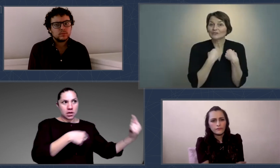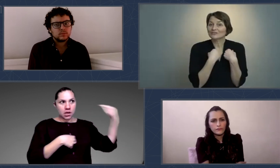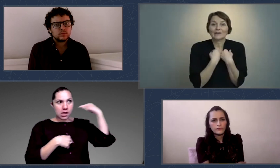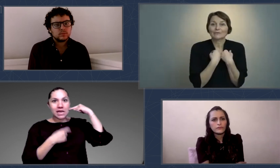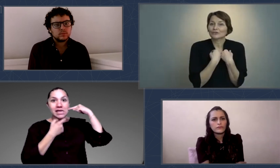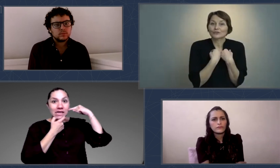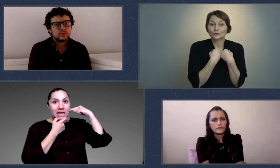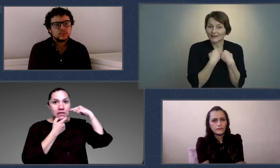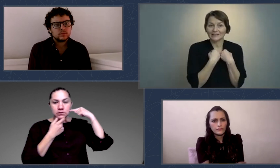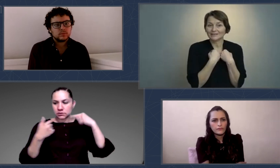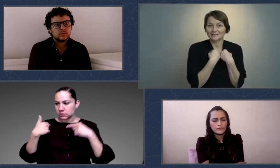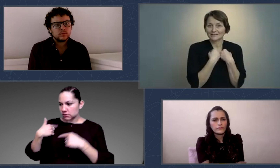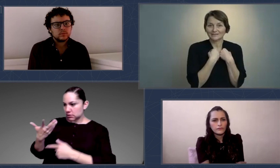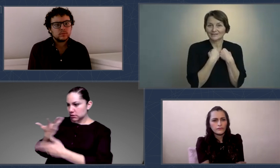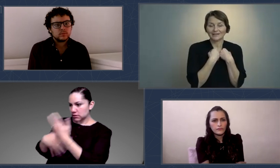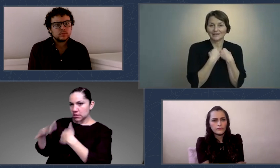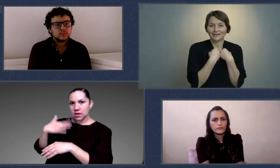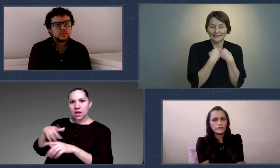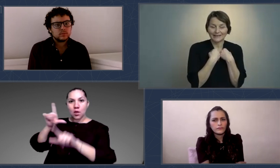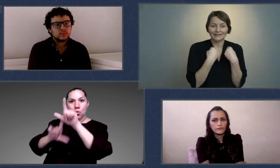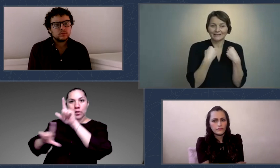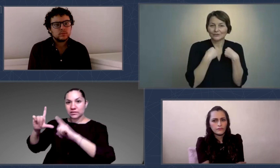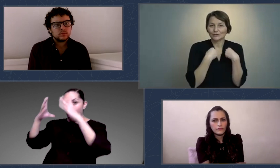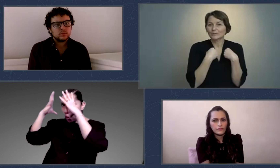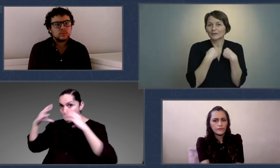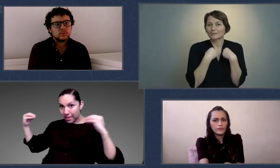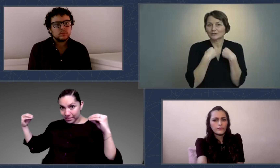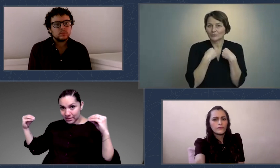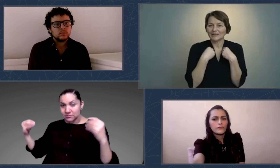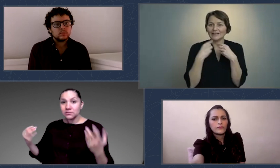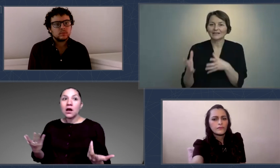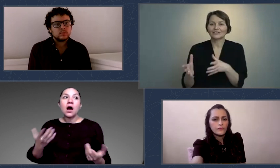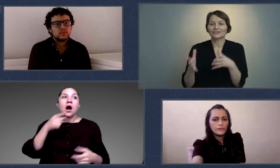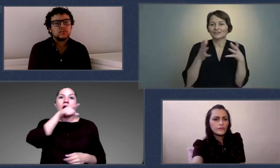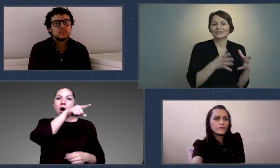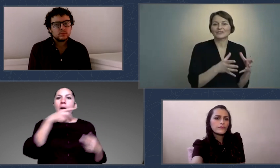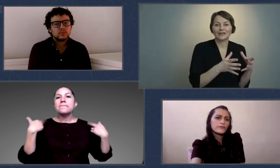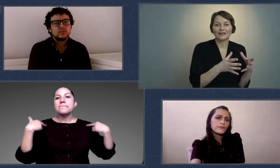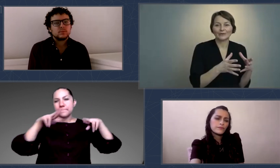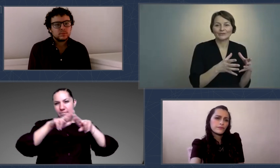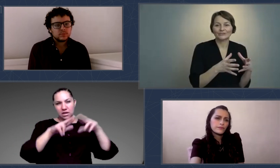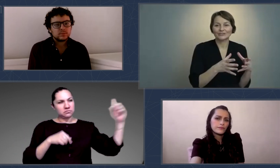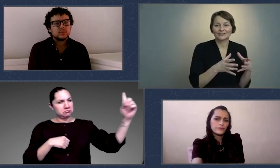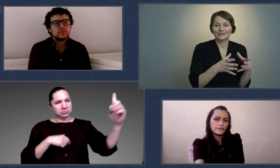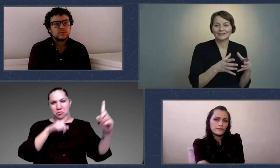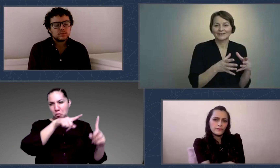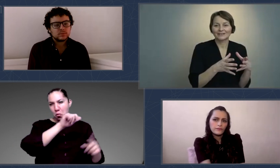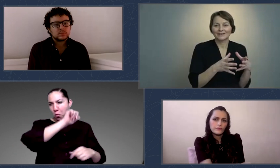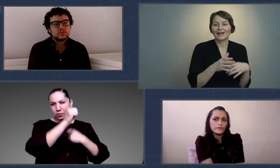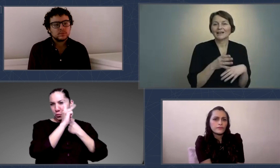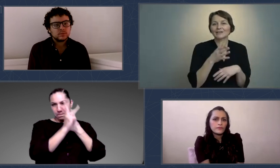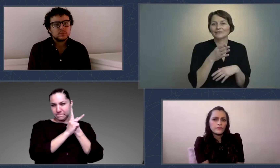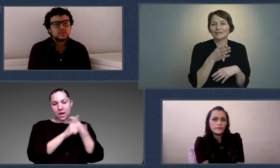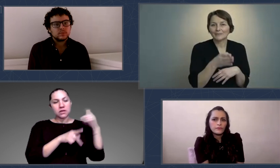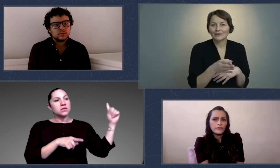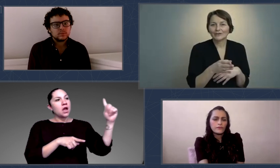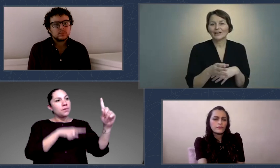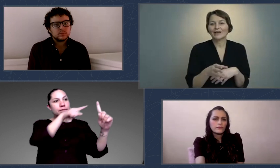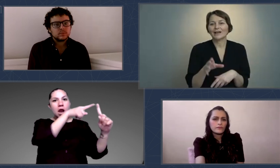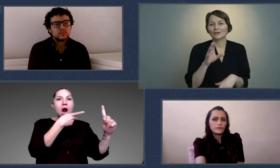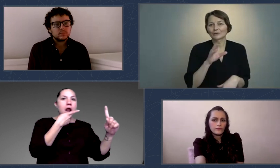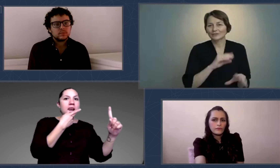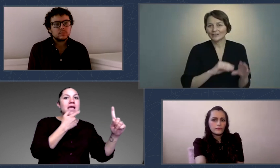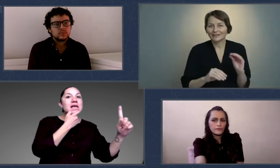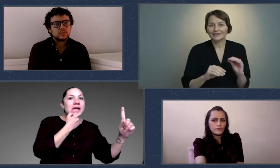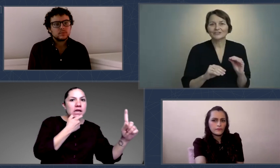el profesor viene de otro país, habla en inglés, nosotros escuchamos el inglés y hacemos señas a holandés. Y a